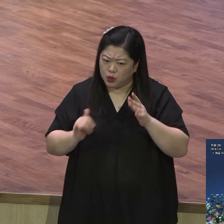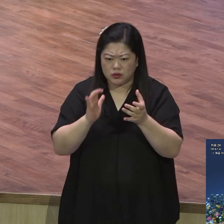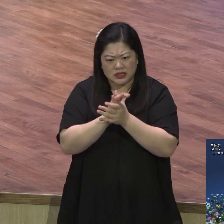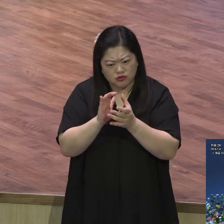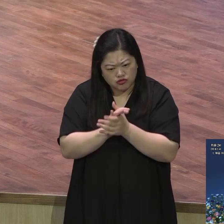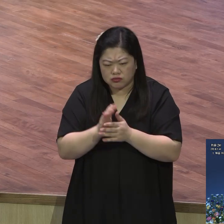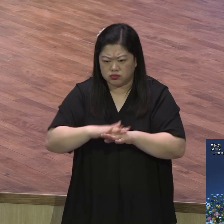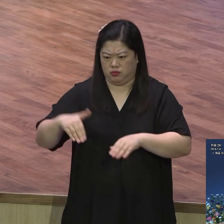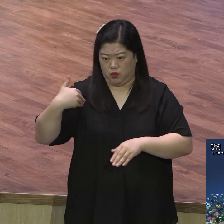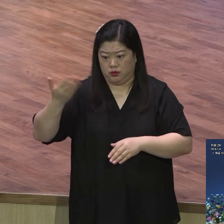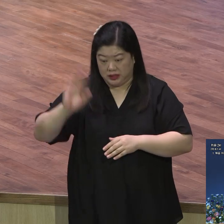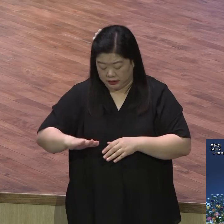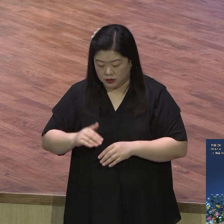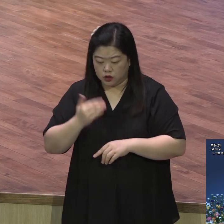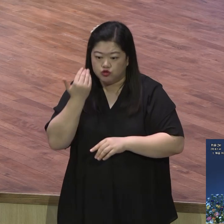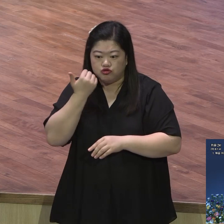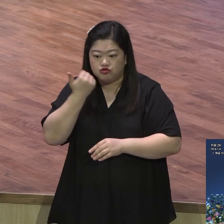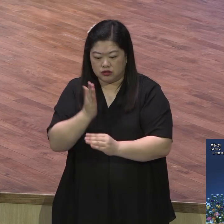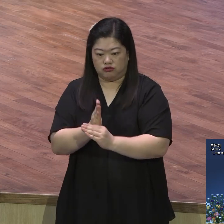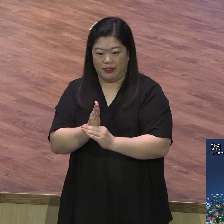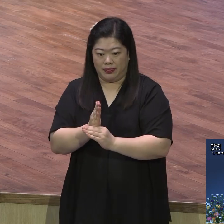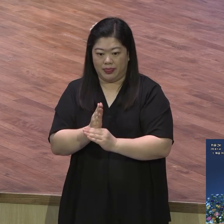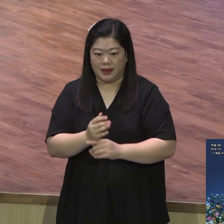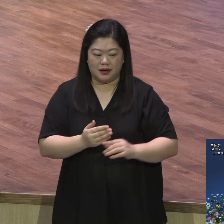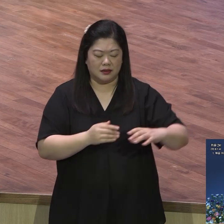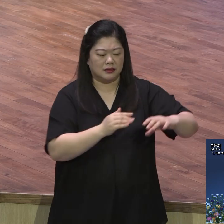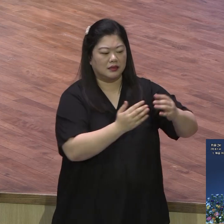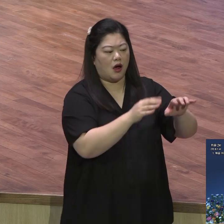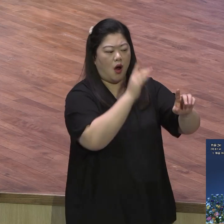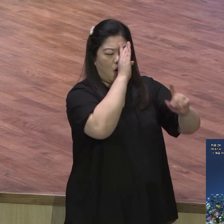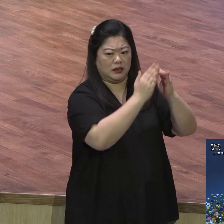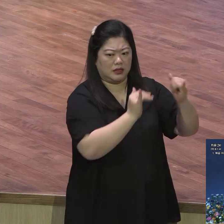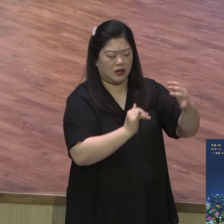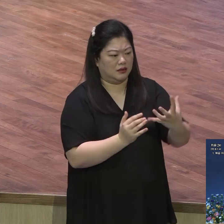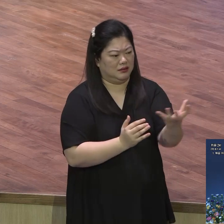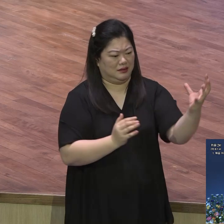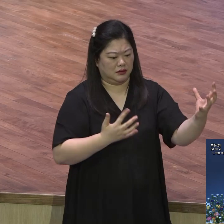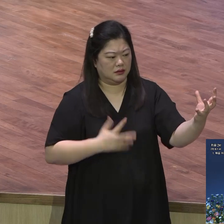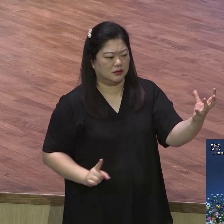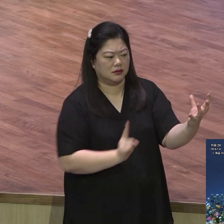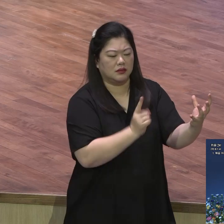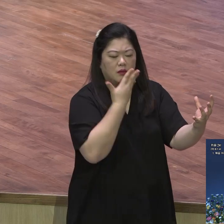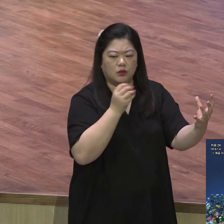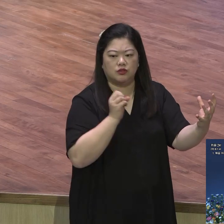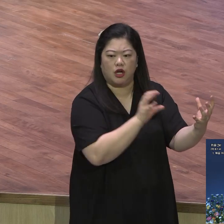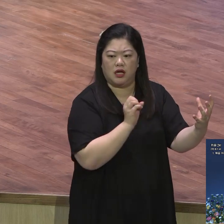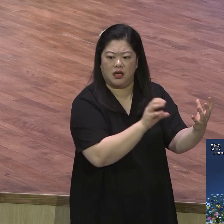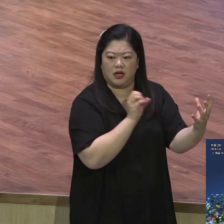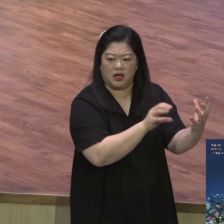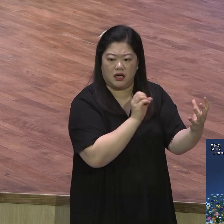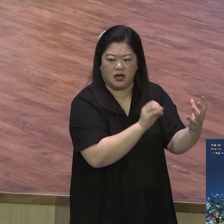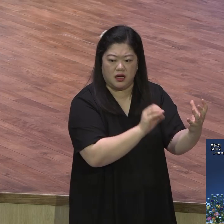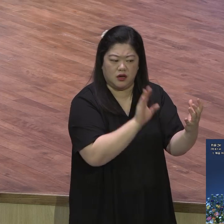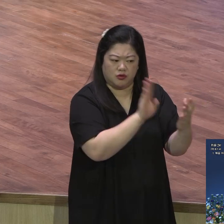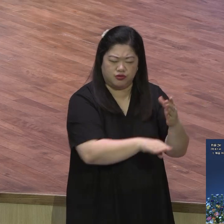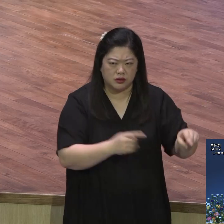있고 친한 친구가 될 수 있어요. 중요한 것은 이 나병 환자를 평상시에 늘 생각하고 있던 사람이